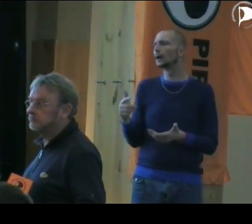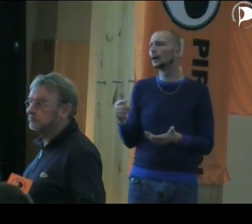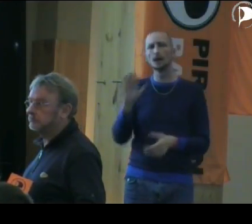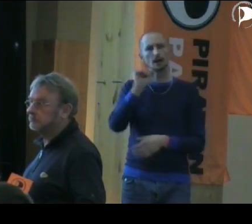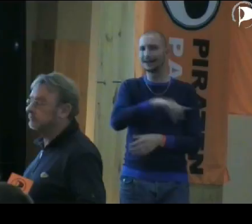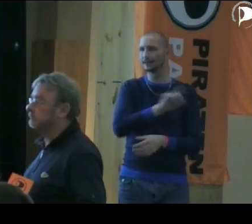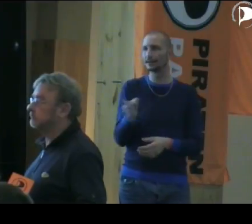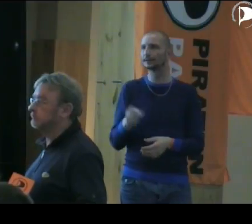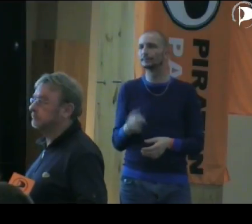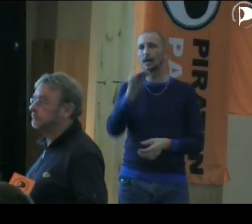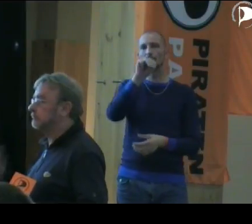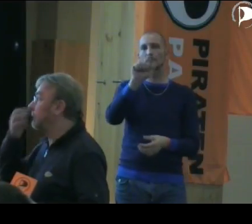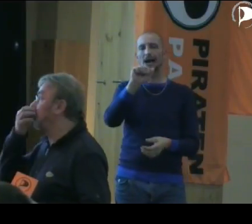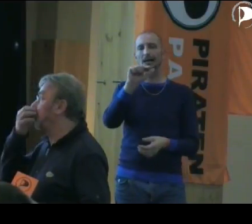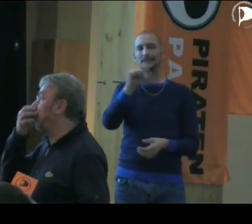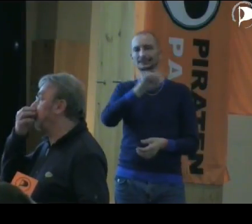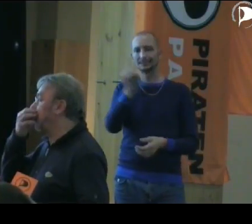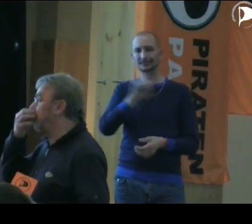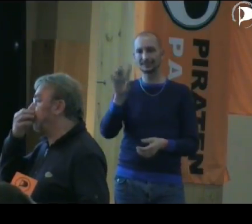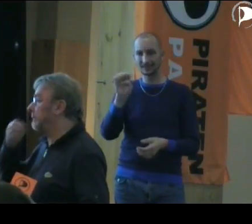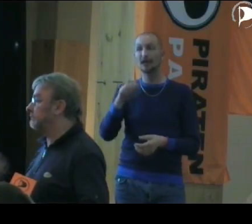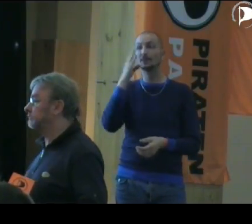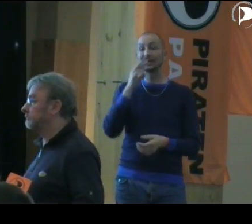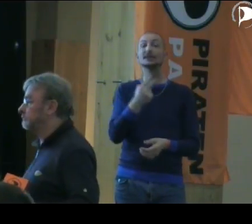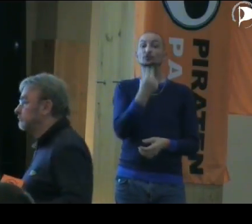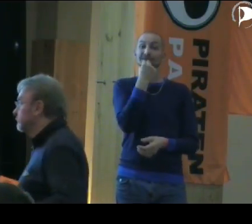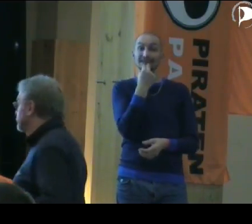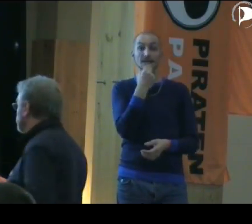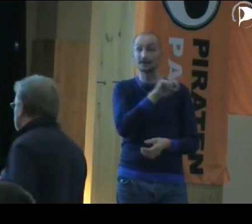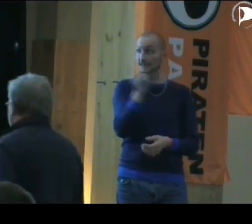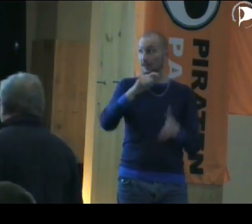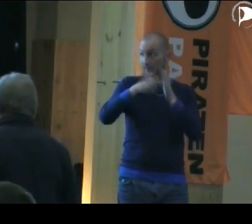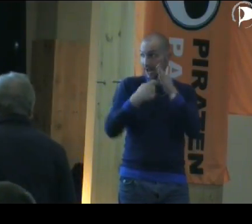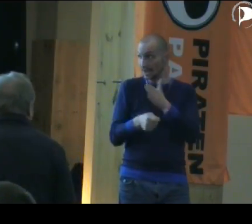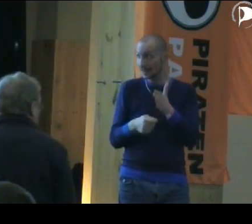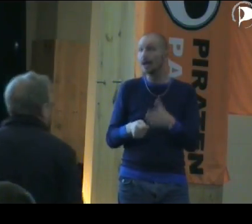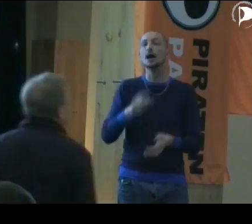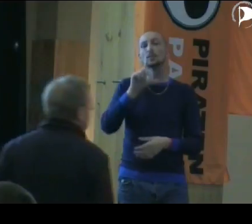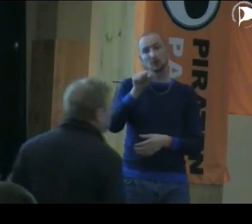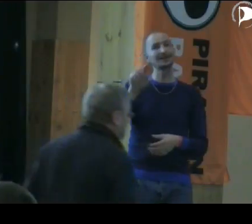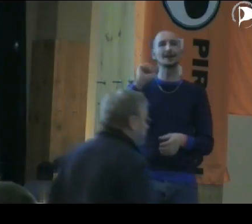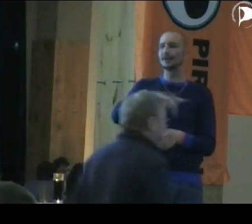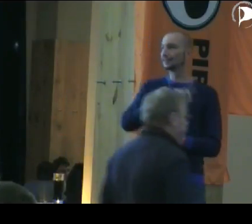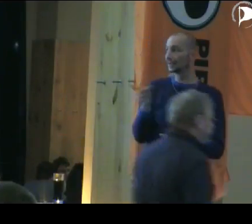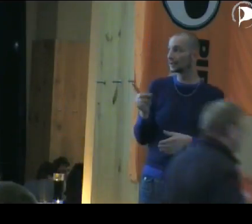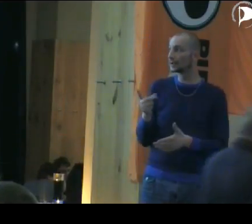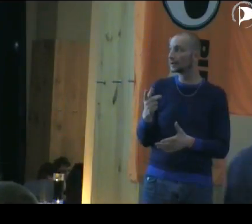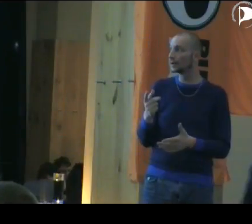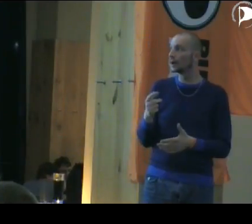matze weißer flügel rechts schließlich gewählt werden soll einigkeit haben